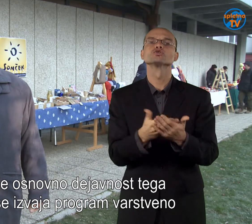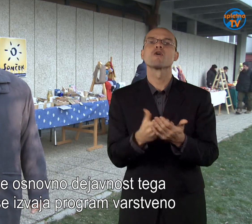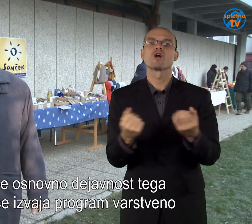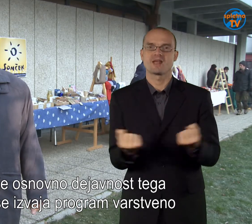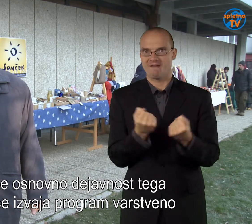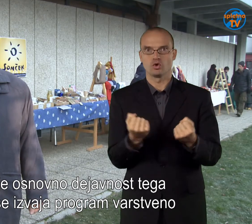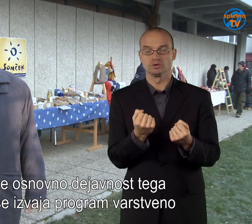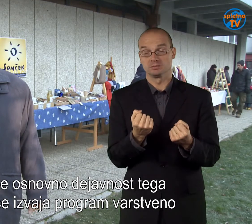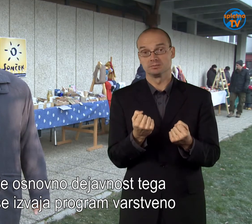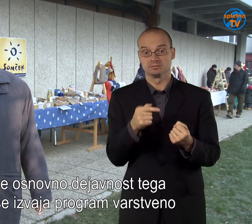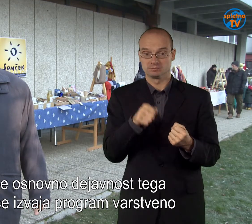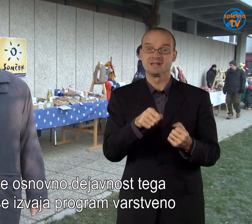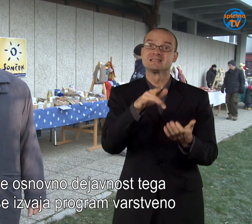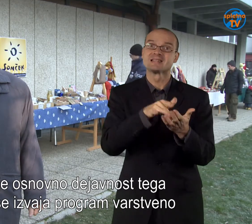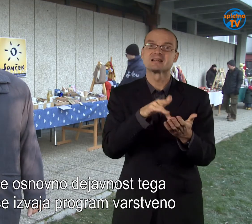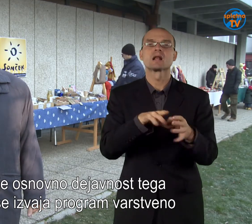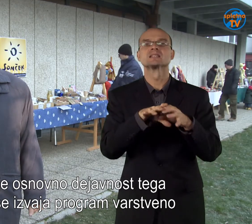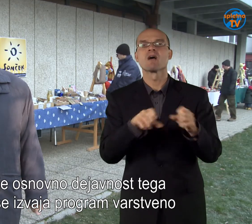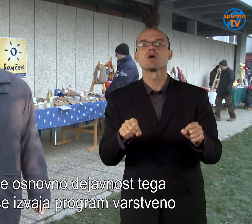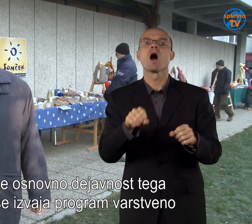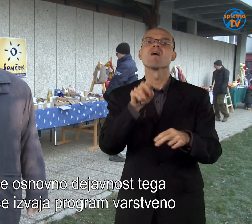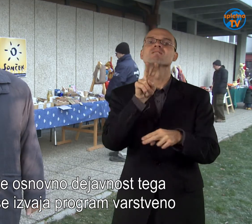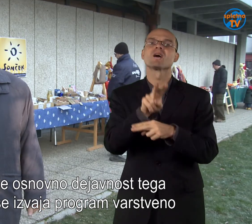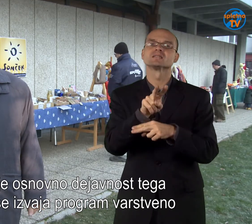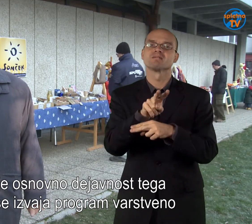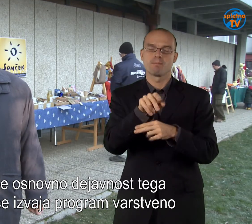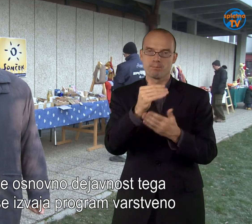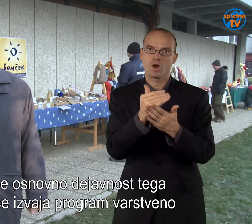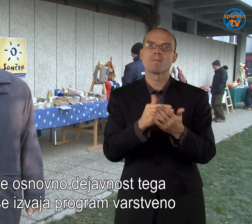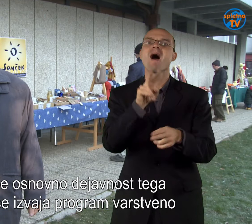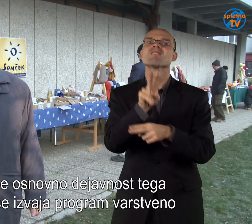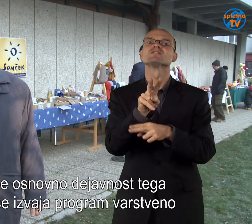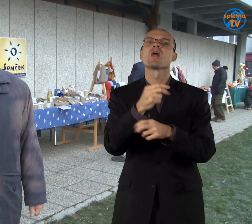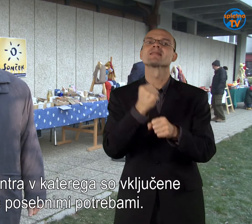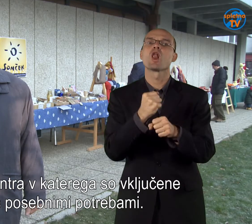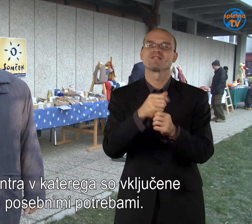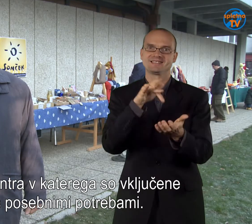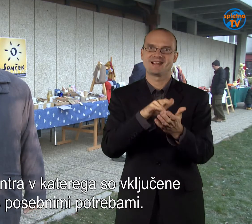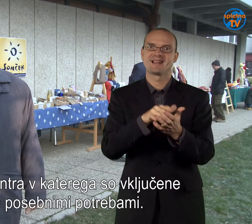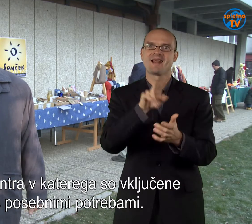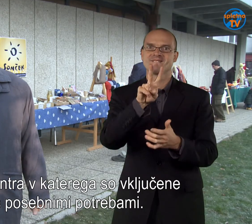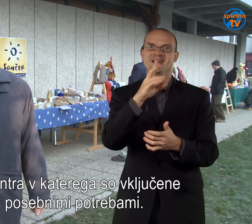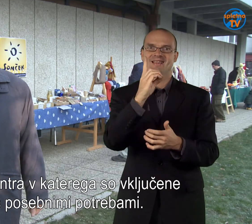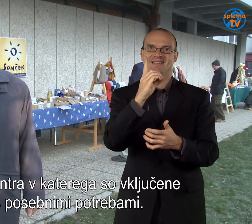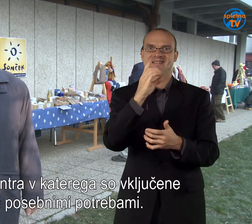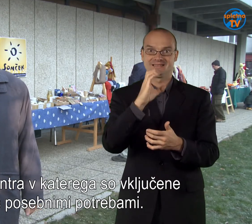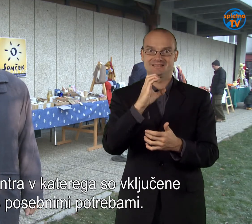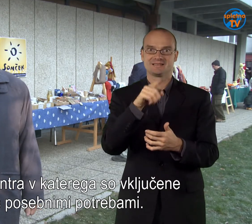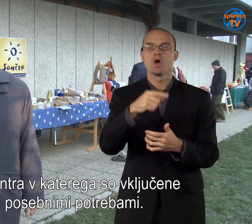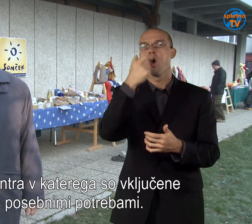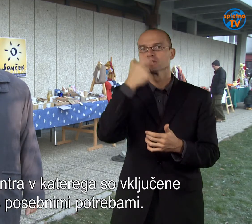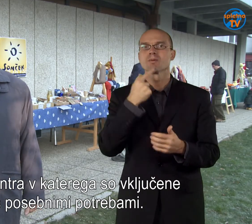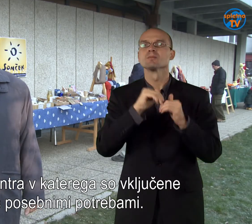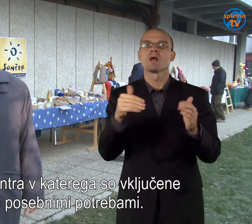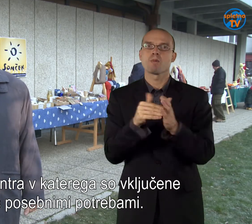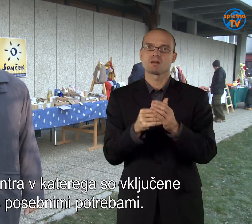dejavnost tega centra, kjer se izvajajo program varstveno-delovnega centra, v katerega so vključene